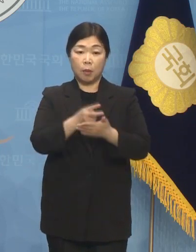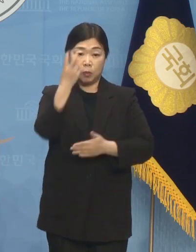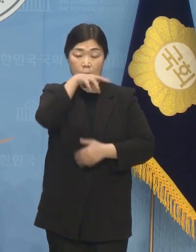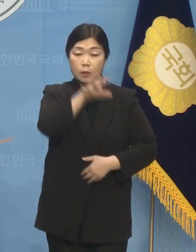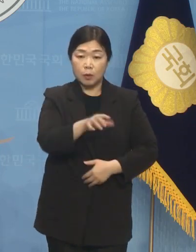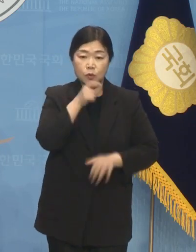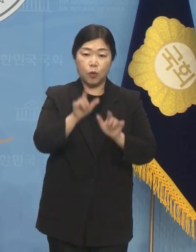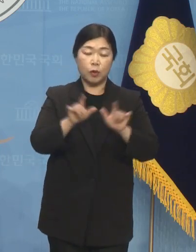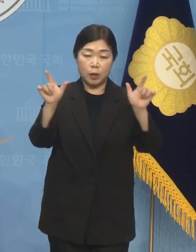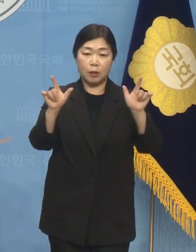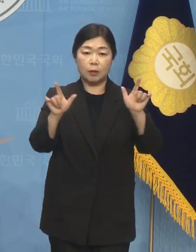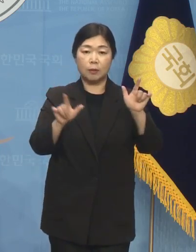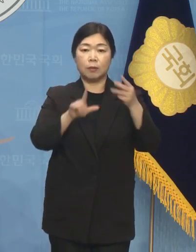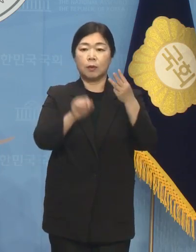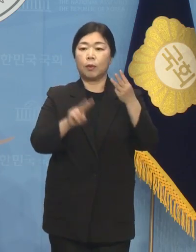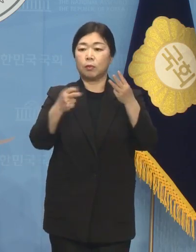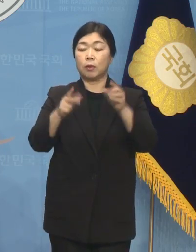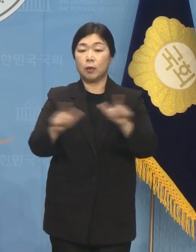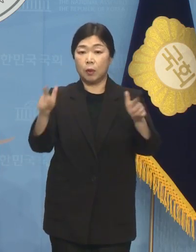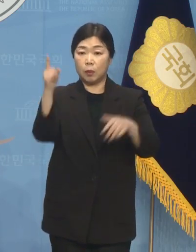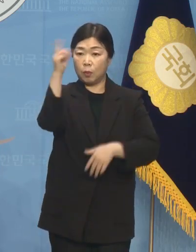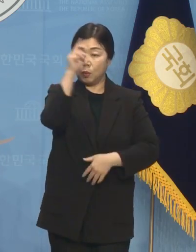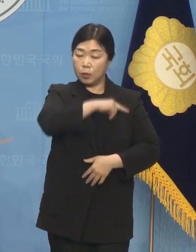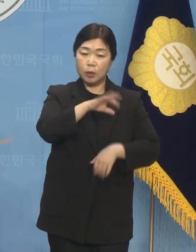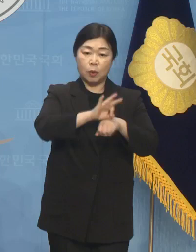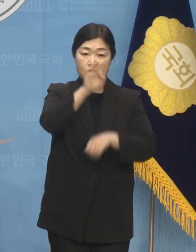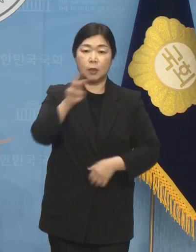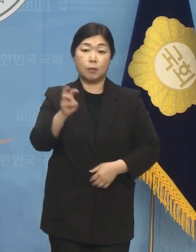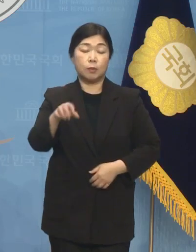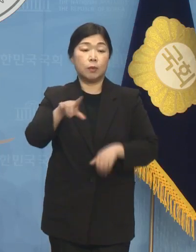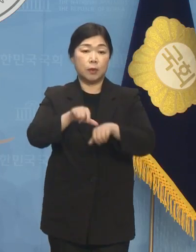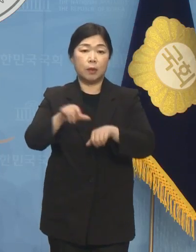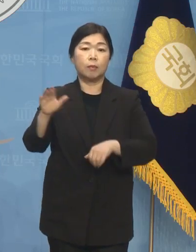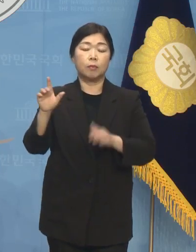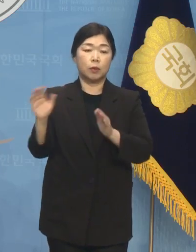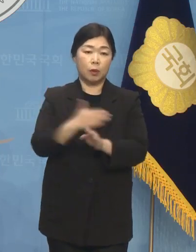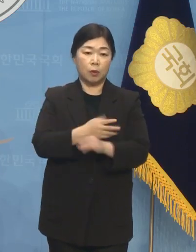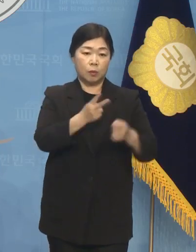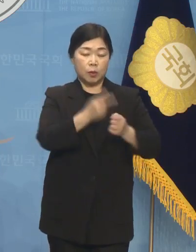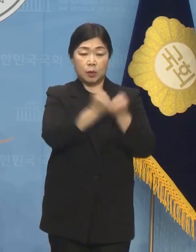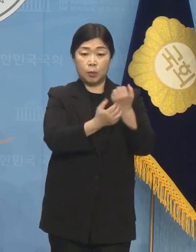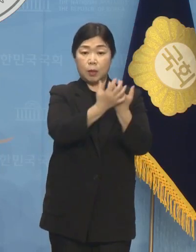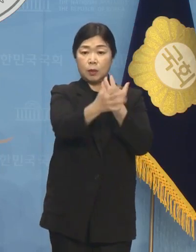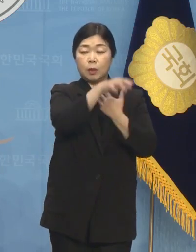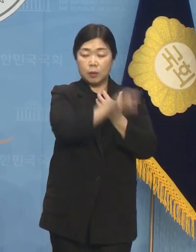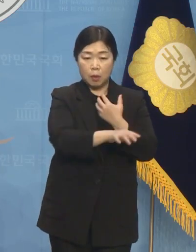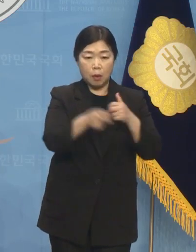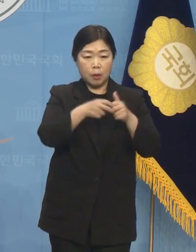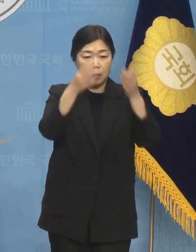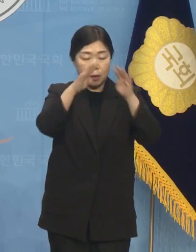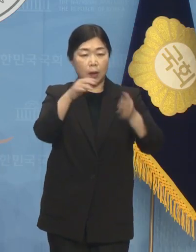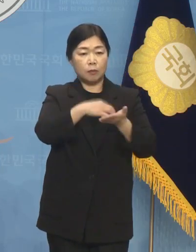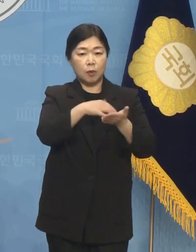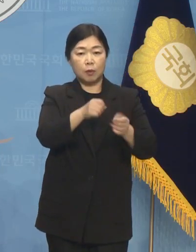입법조사처는 수요일 27일 오전 10시 30분부터 입법조사처 제2세미나실에서 의과대학